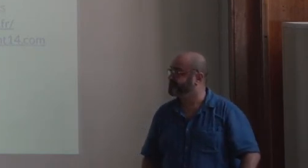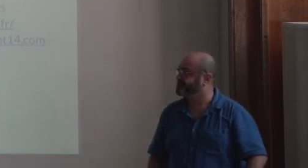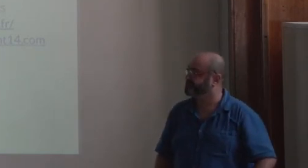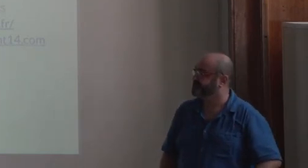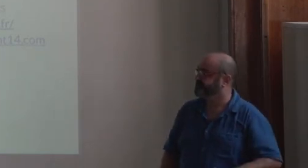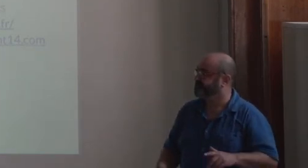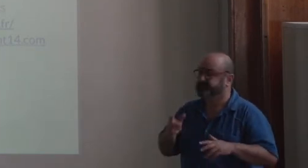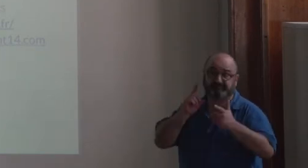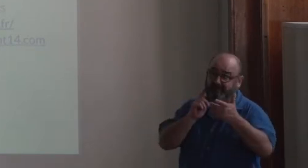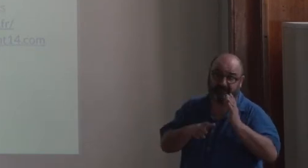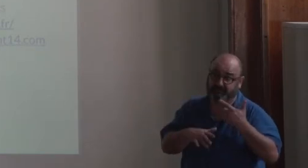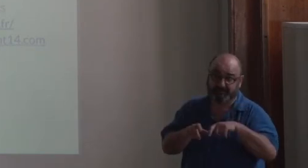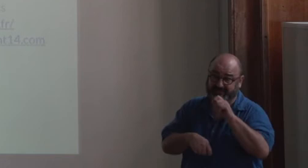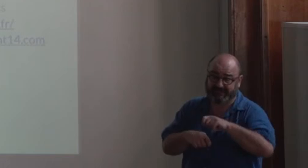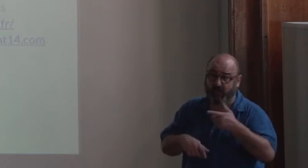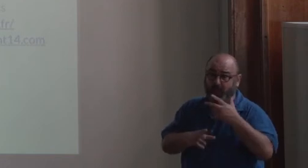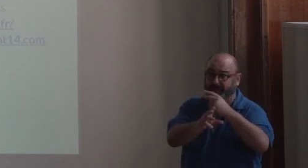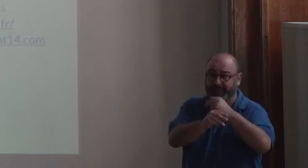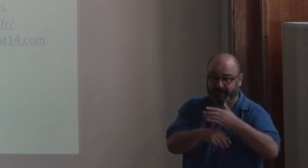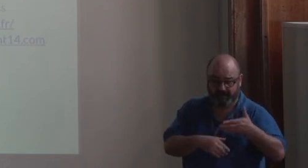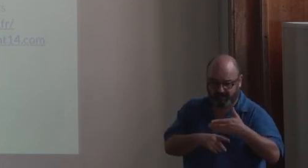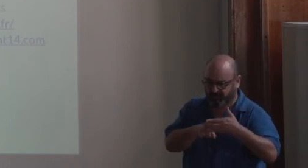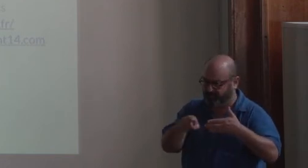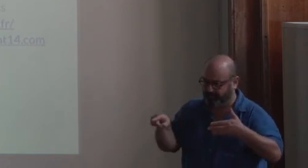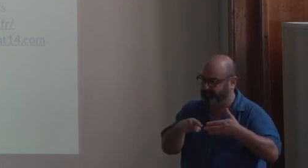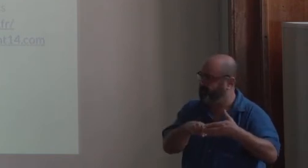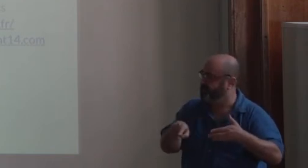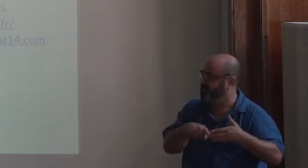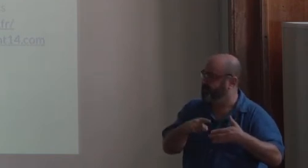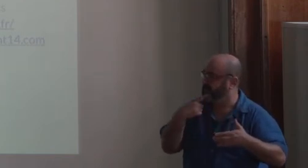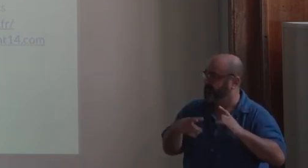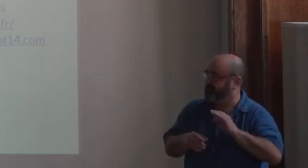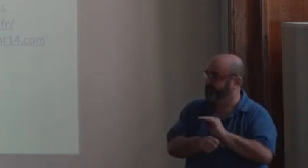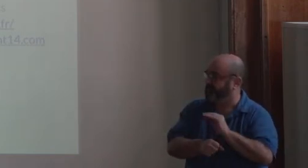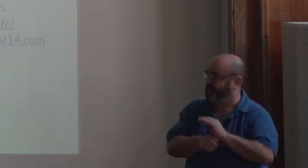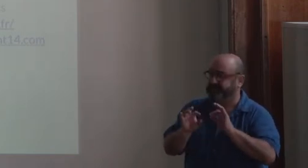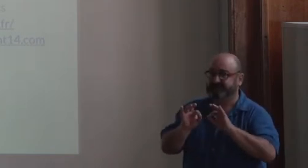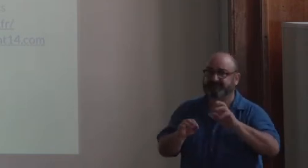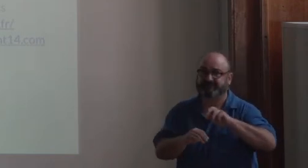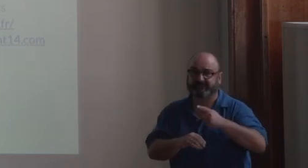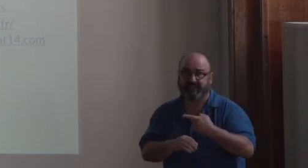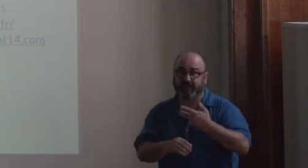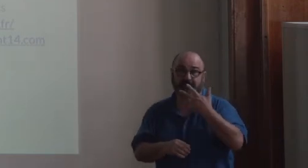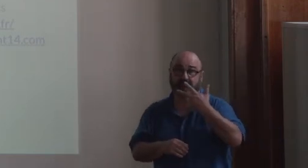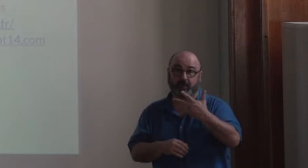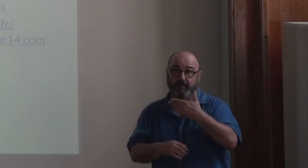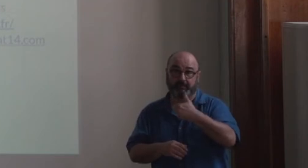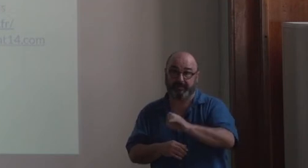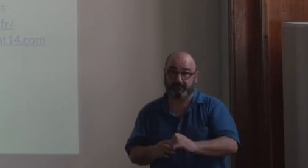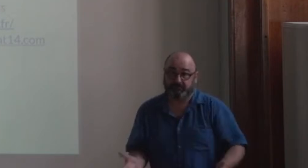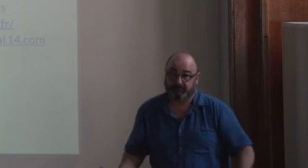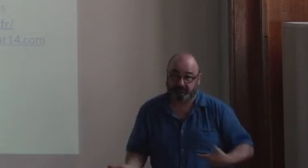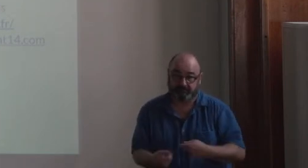Le mieux, c'est soit tu essayes, soit tu lis les specs et tu te dis que essayer de générer une string de 3 mégas, ça va peut-être pas rentrer.